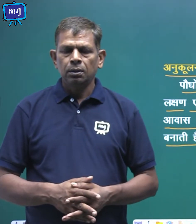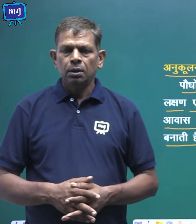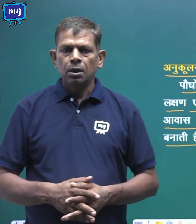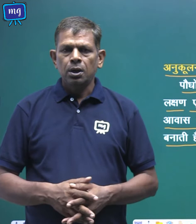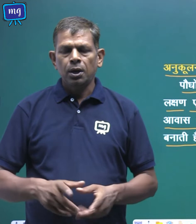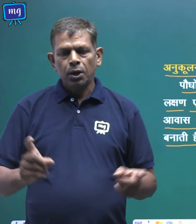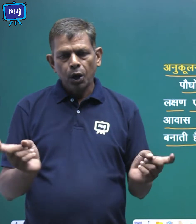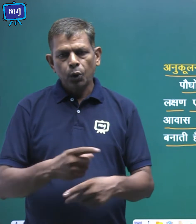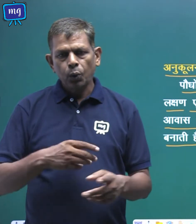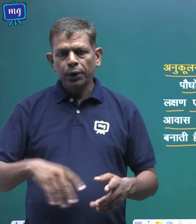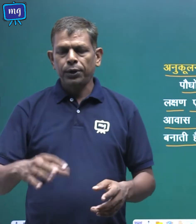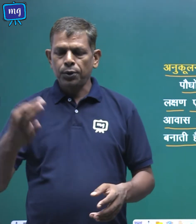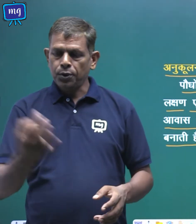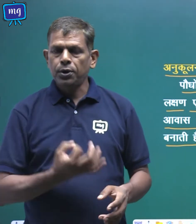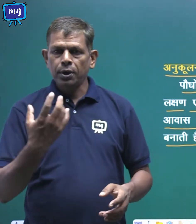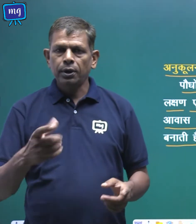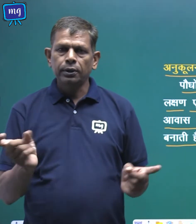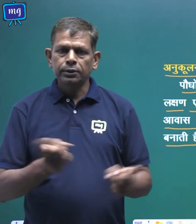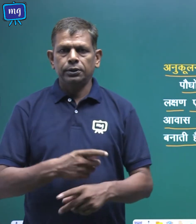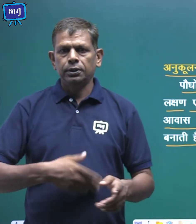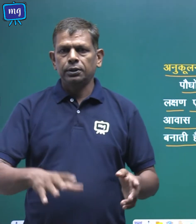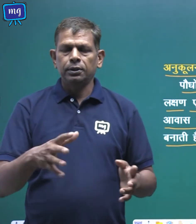अनुकूलन कहते हैं।